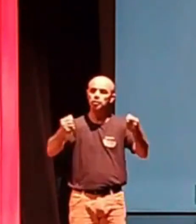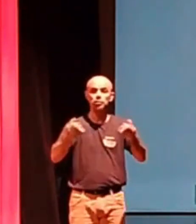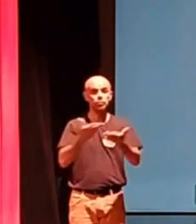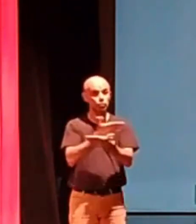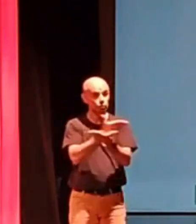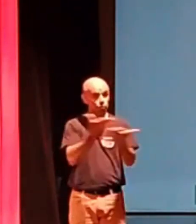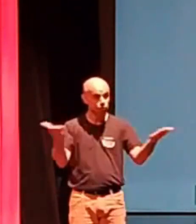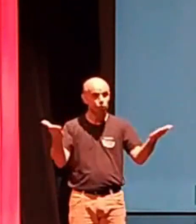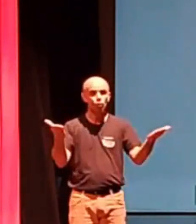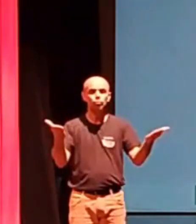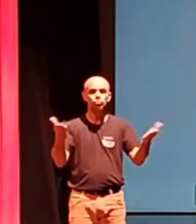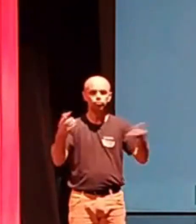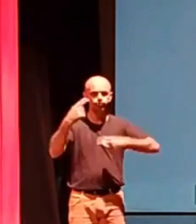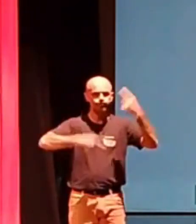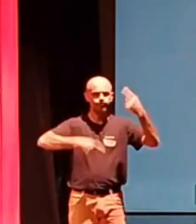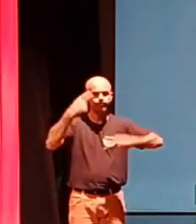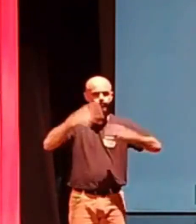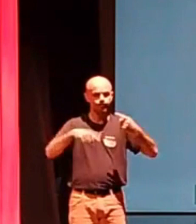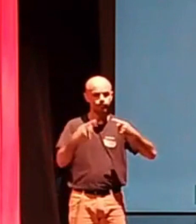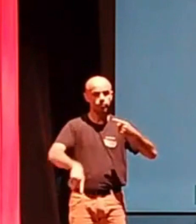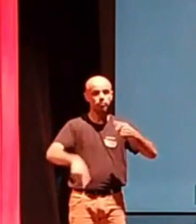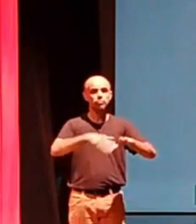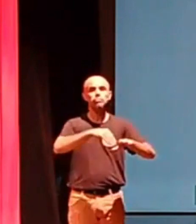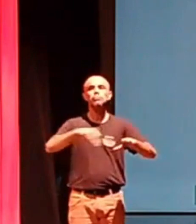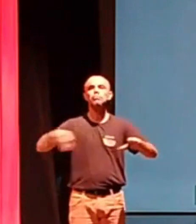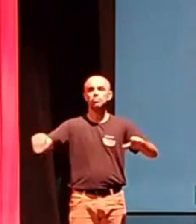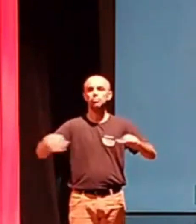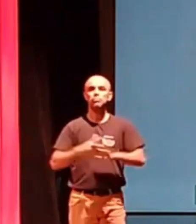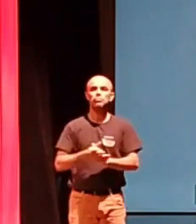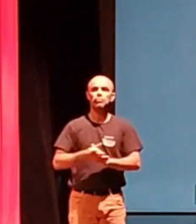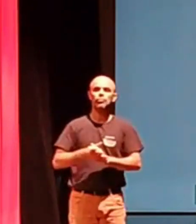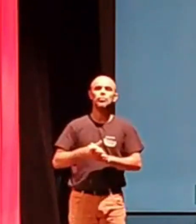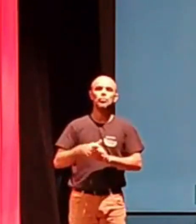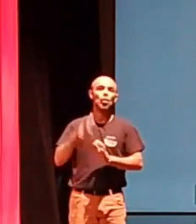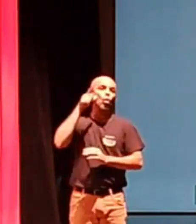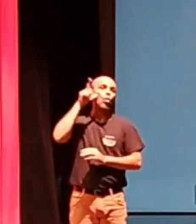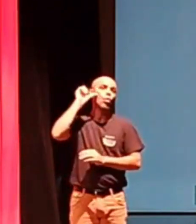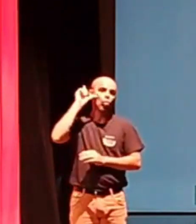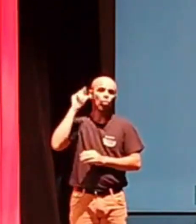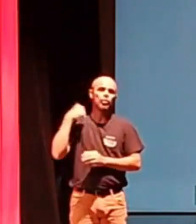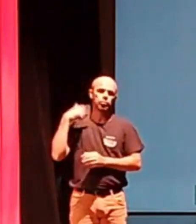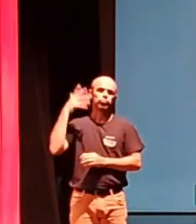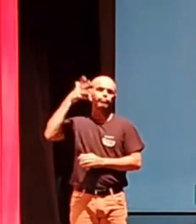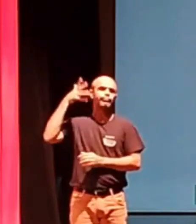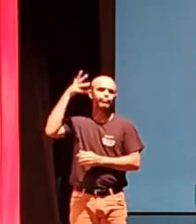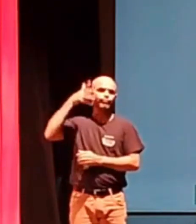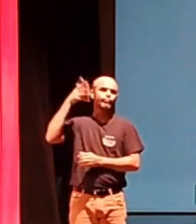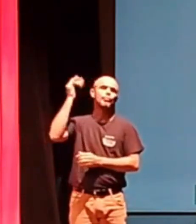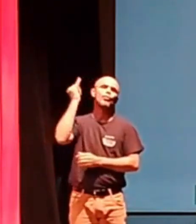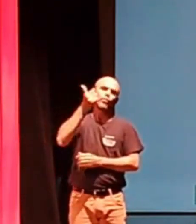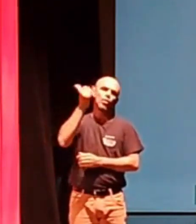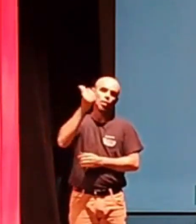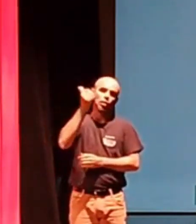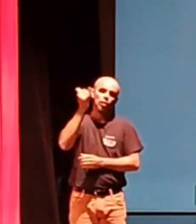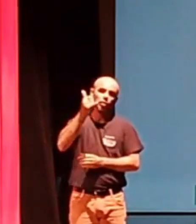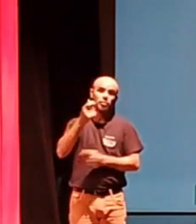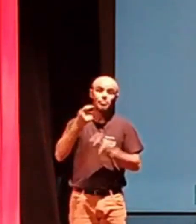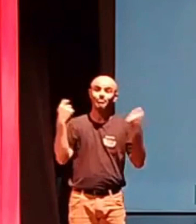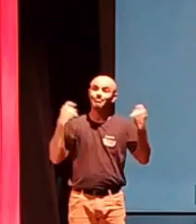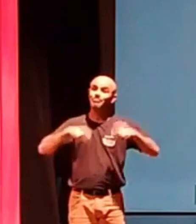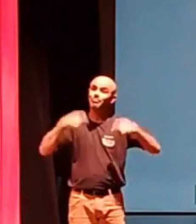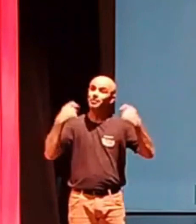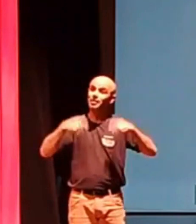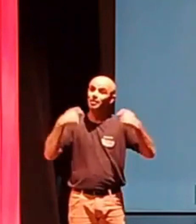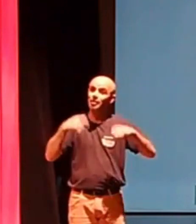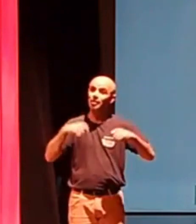aqui presentes nas políticas da nossa cidade, pois, como foi mencionado ontem pela doutora Priscila Paniagua, ela sentiu a necessidade de